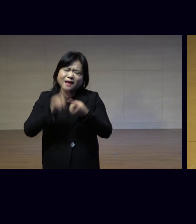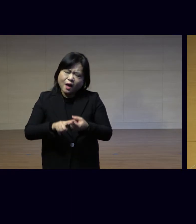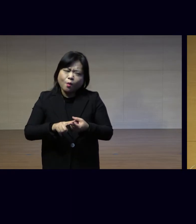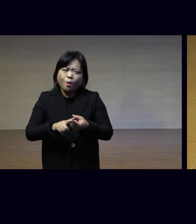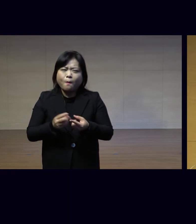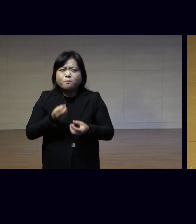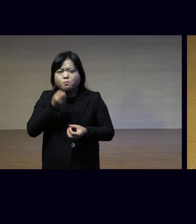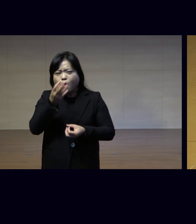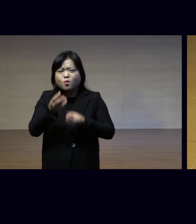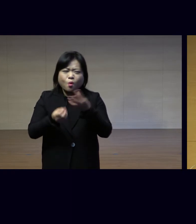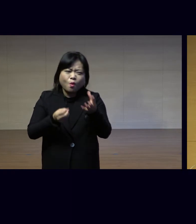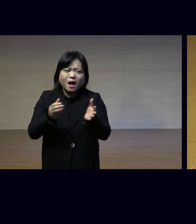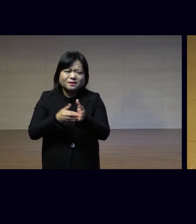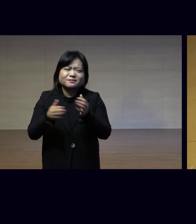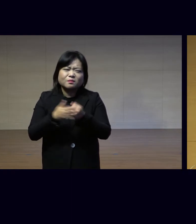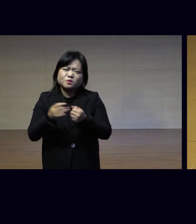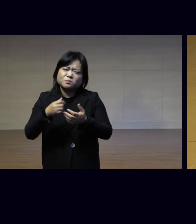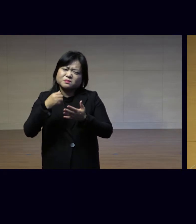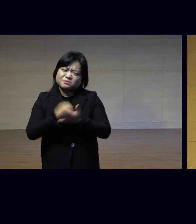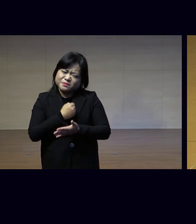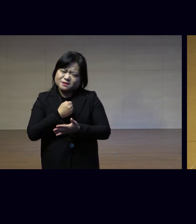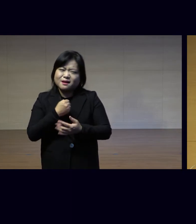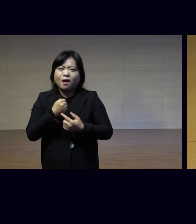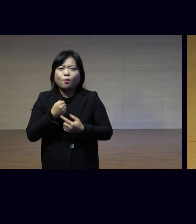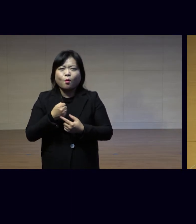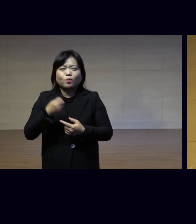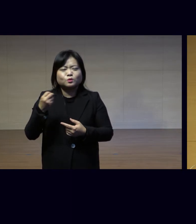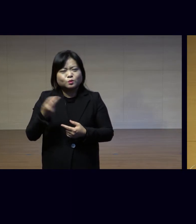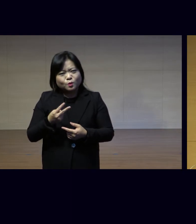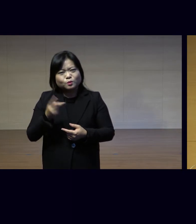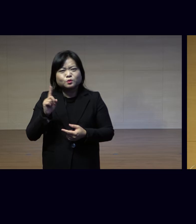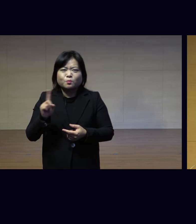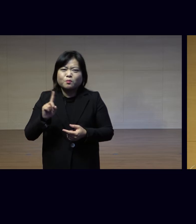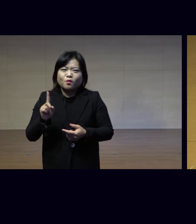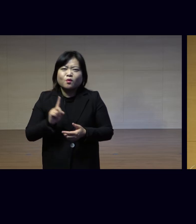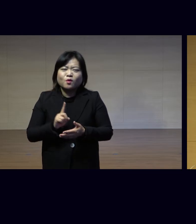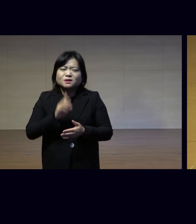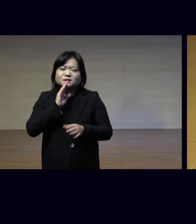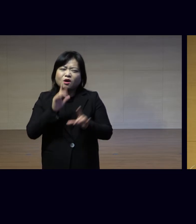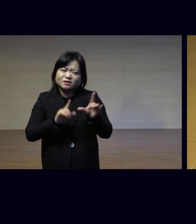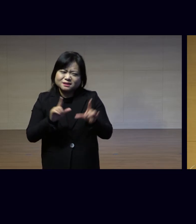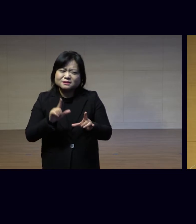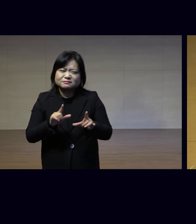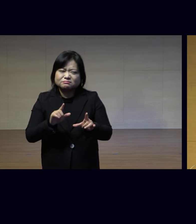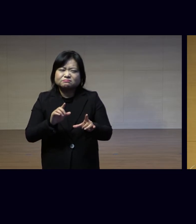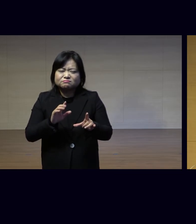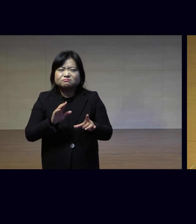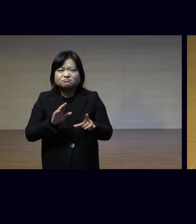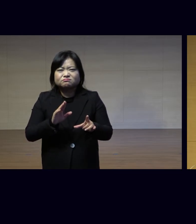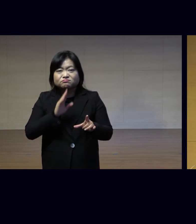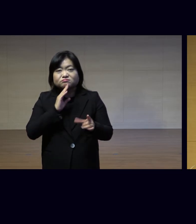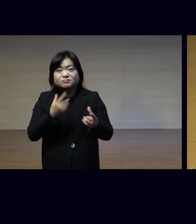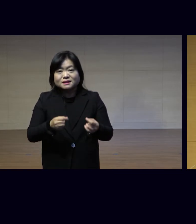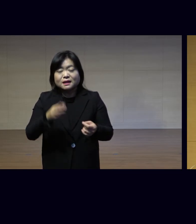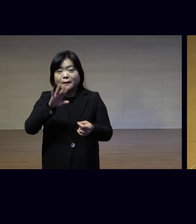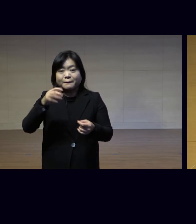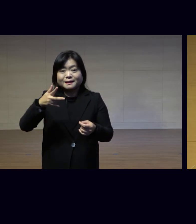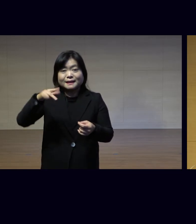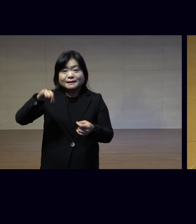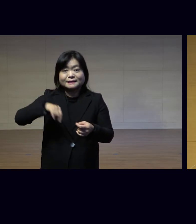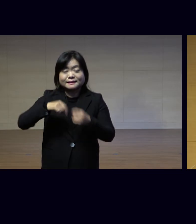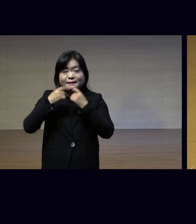때문에 한편으로는 씁쓸하고 한편으로는 정말 이렇게 이런 게 있지 않나 그런 생각입니다. 발자크 개인의